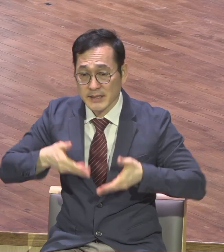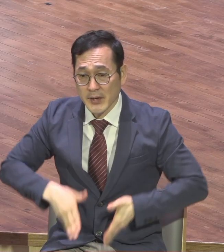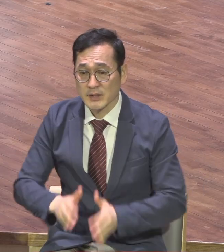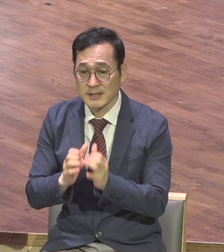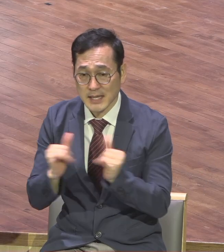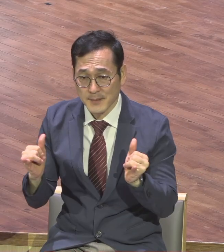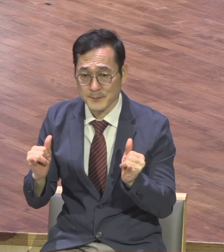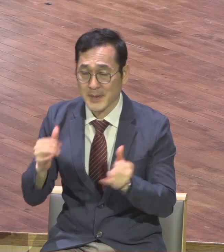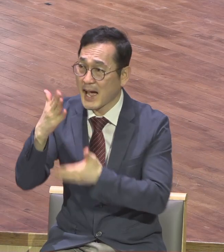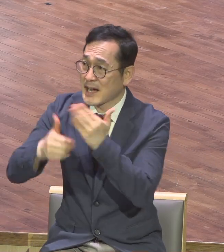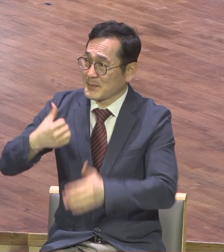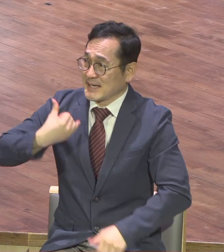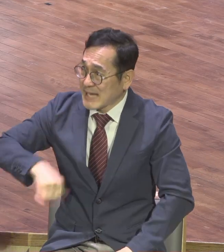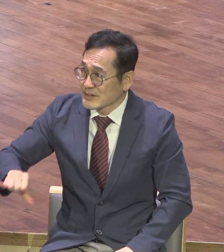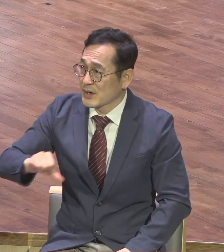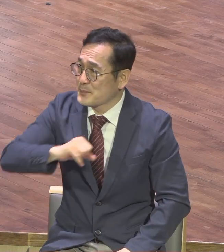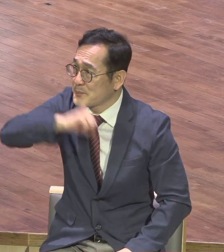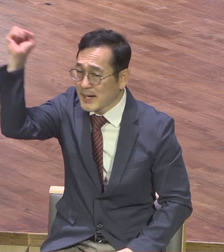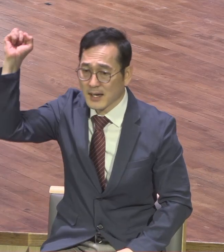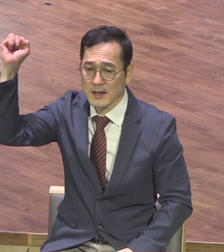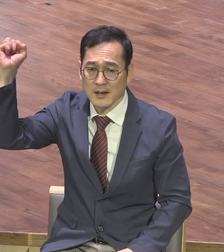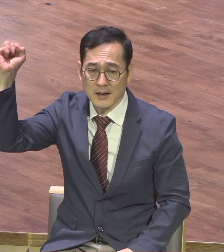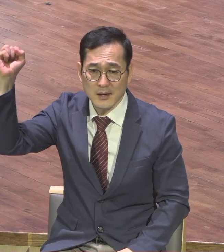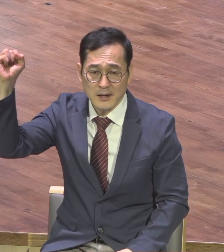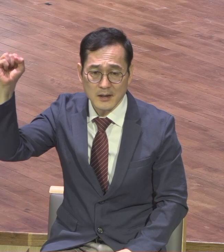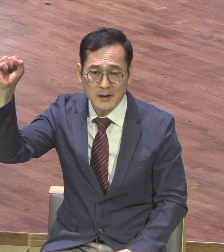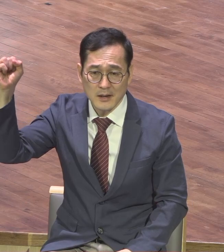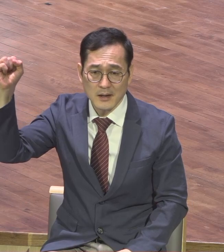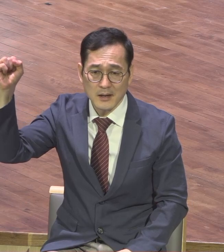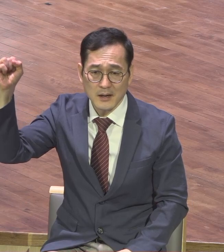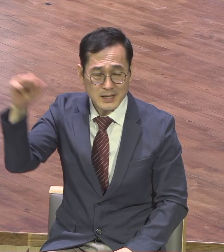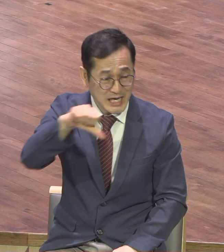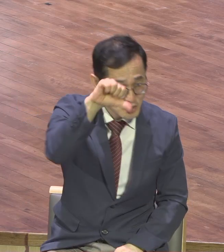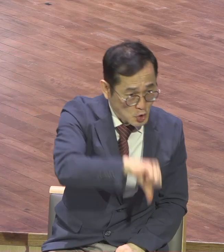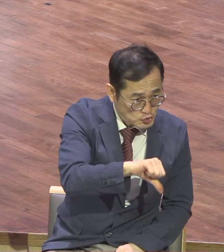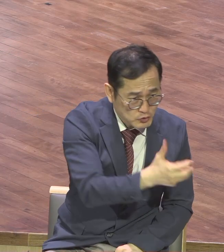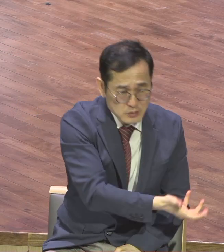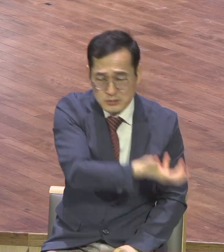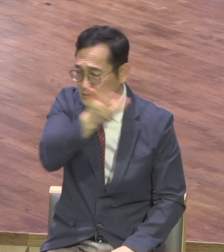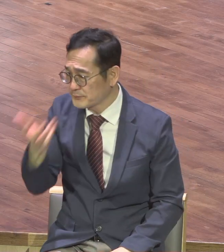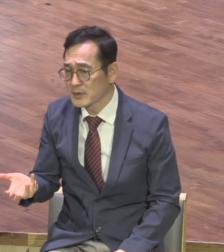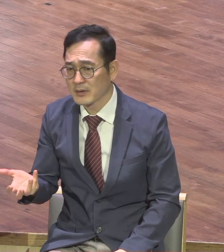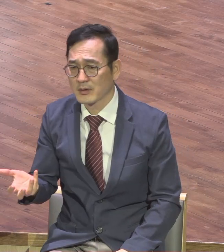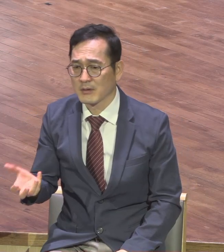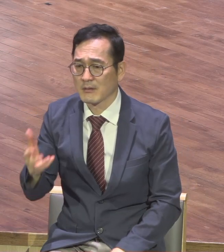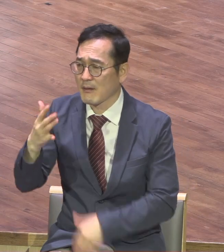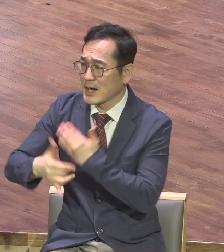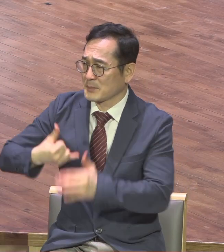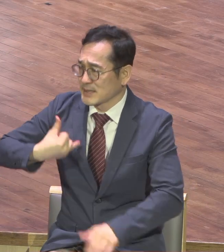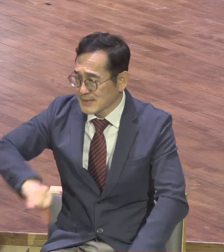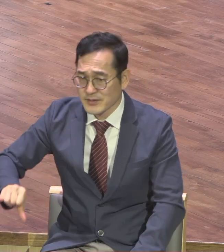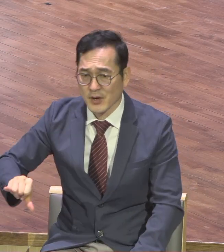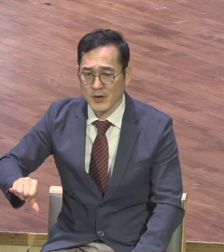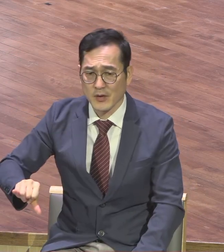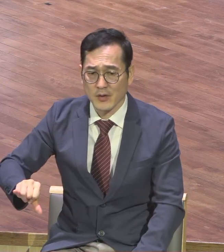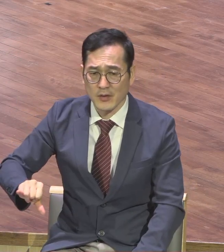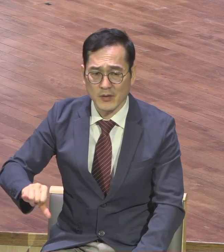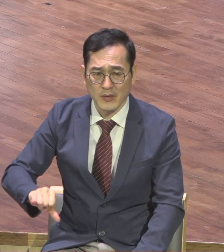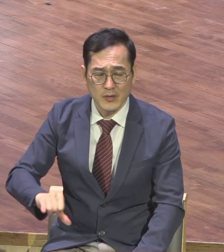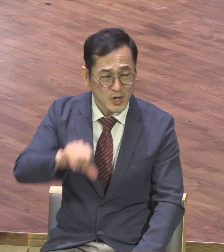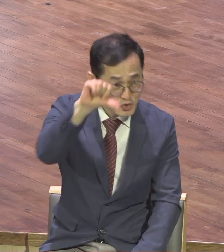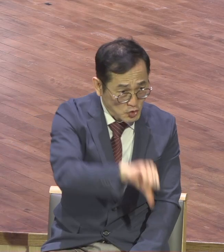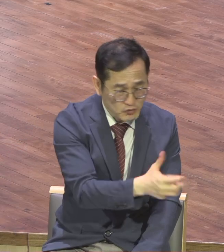하나님의 자녀라는 신분과 권세 이 모든 저주에서 빠져나온 이 놀라운 은혜의 그